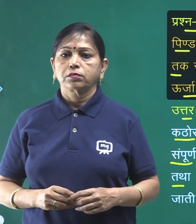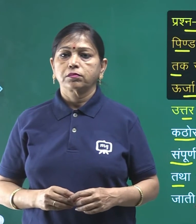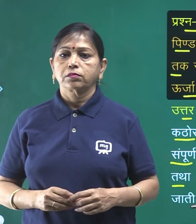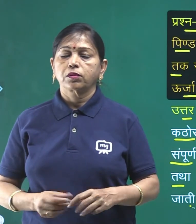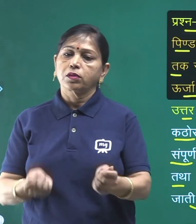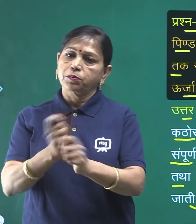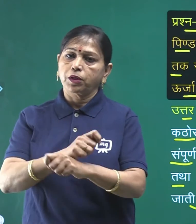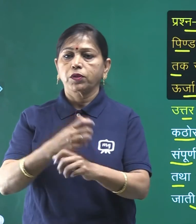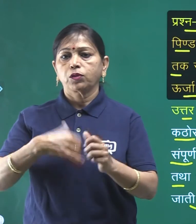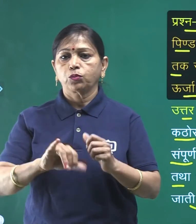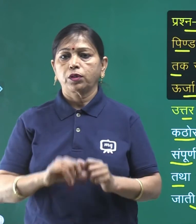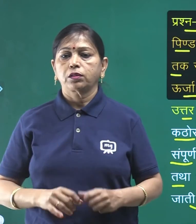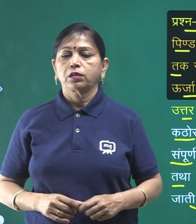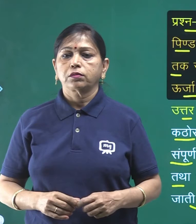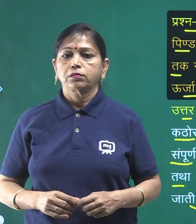परिवर्तित हो जाती है।